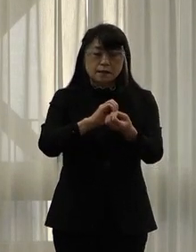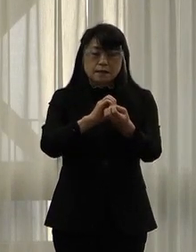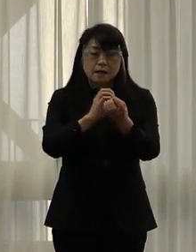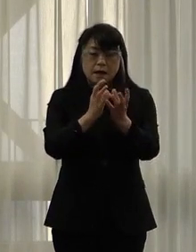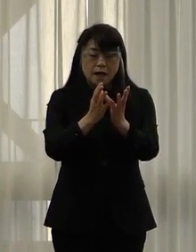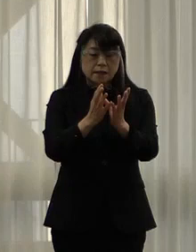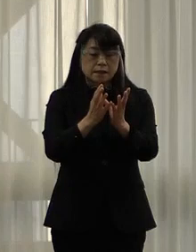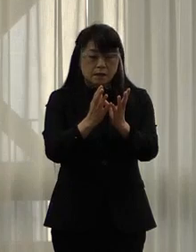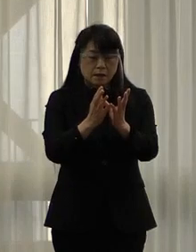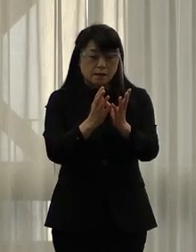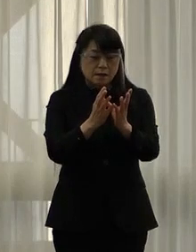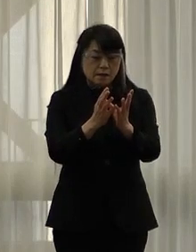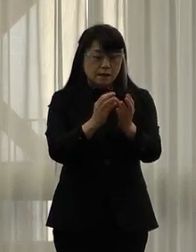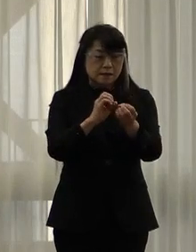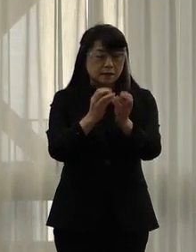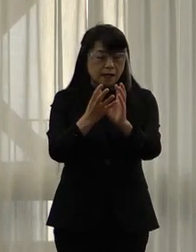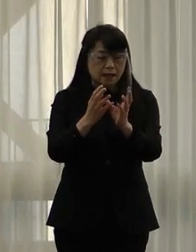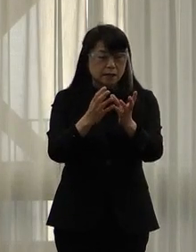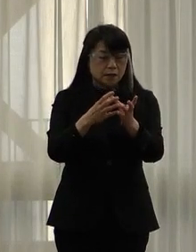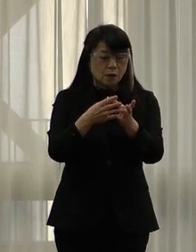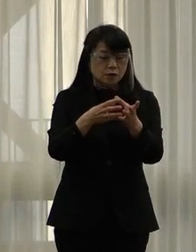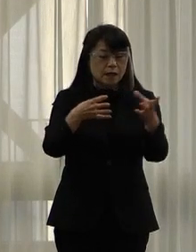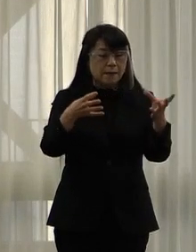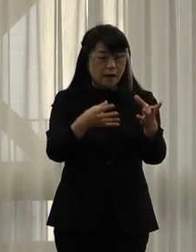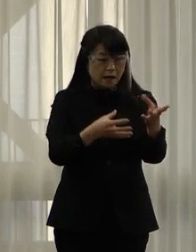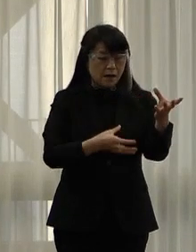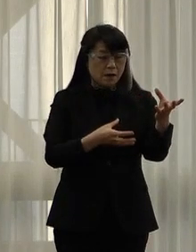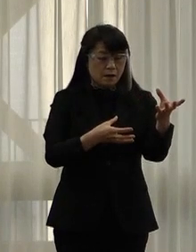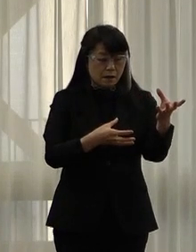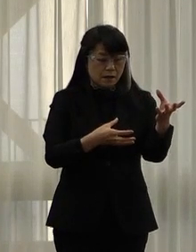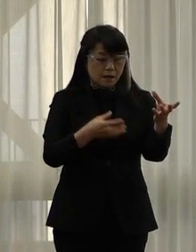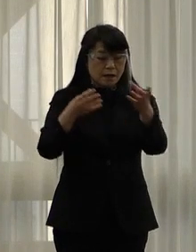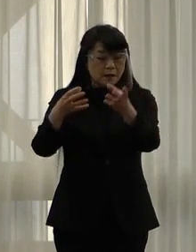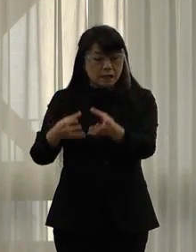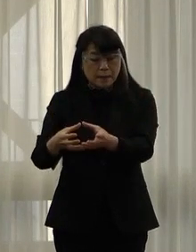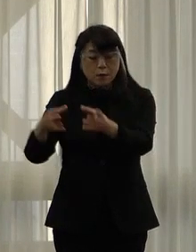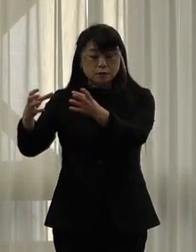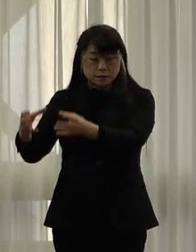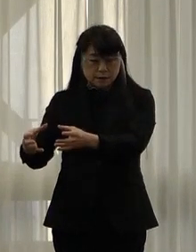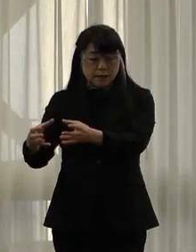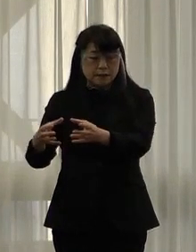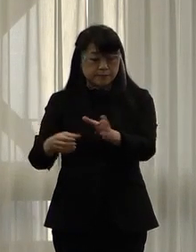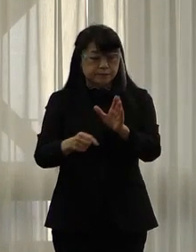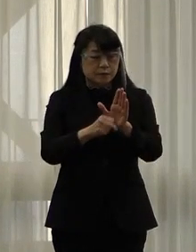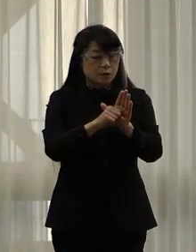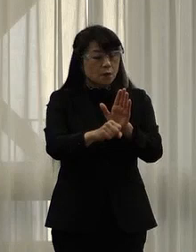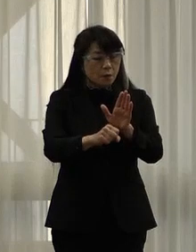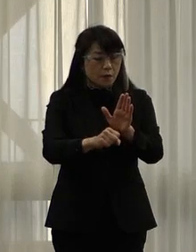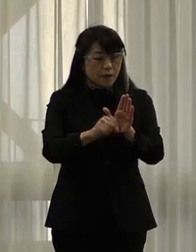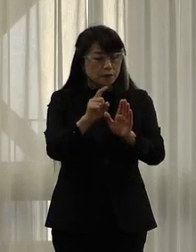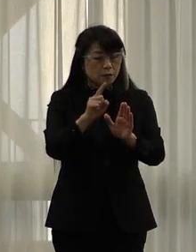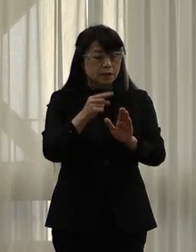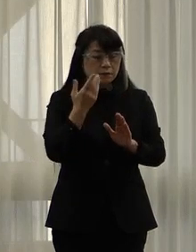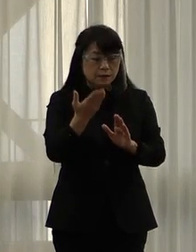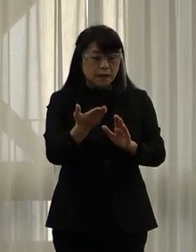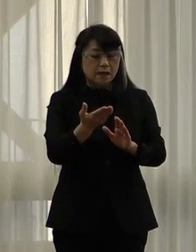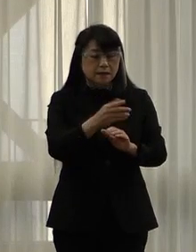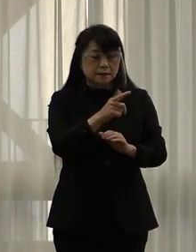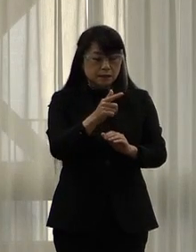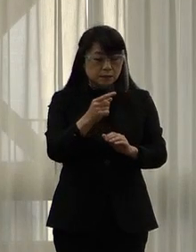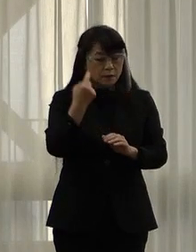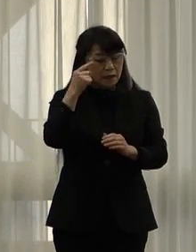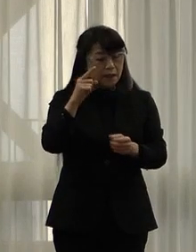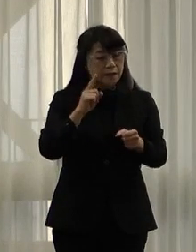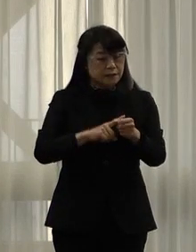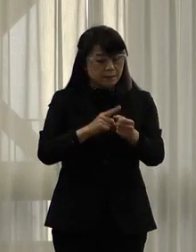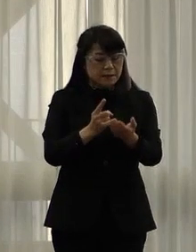あ、最終的にはその束ごとにですね、その政策がどう効果を上げたかということをしっかりと測っていくために、この指標